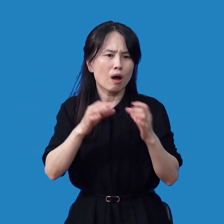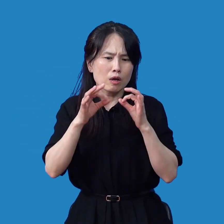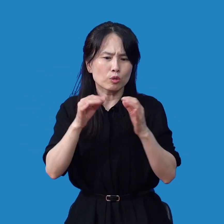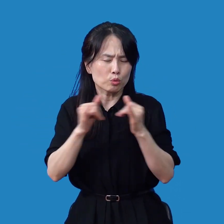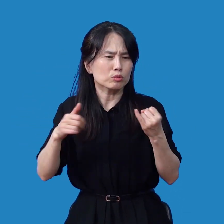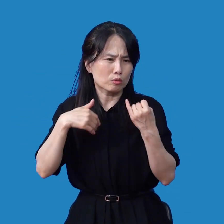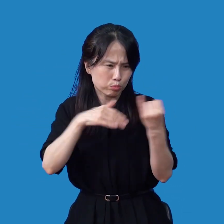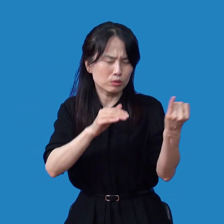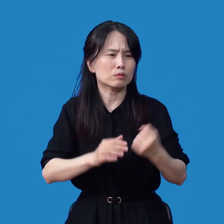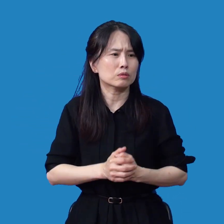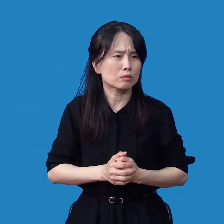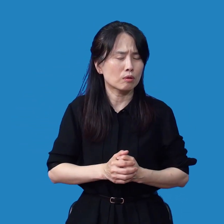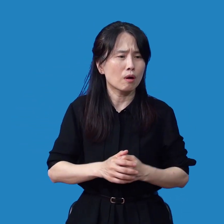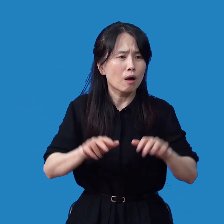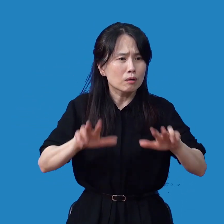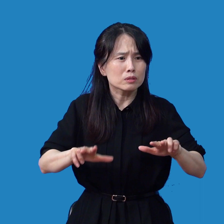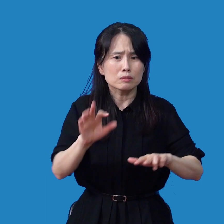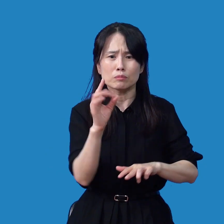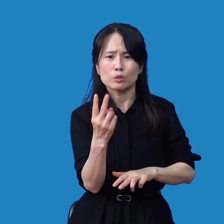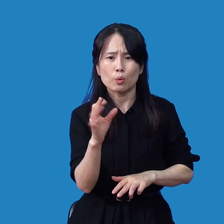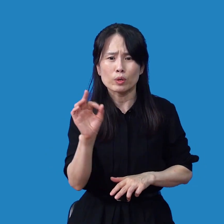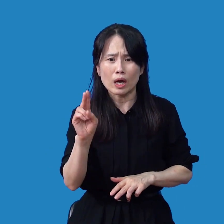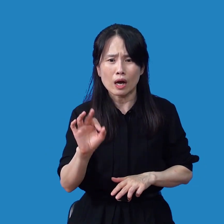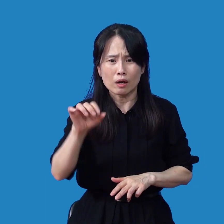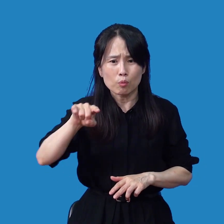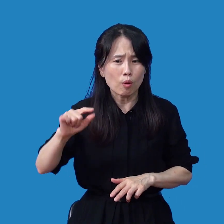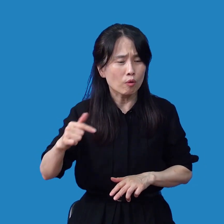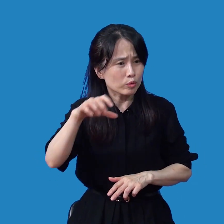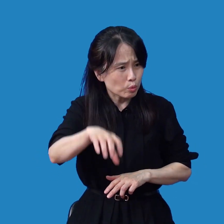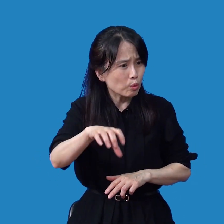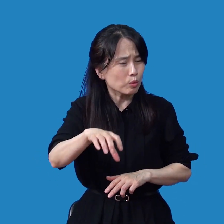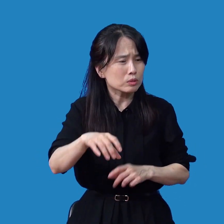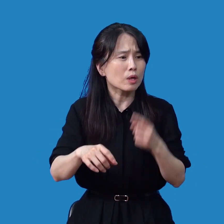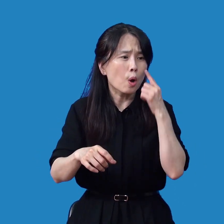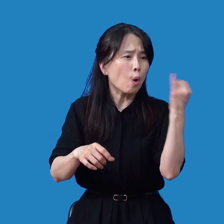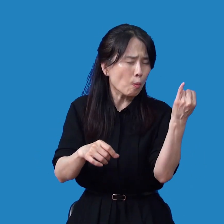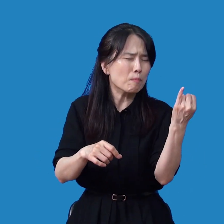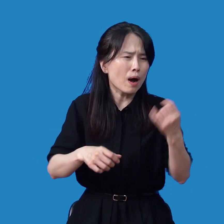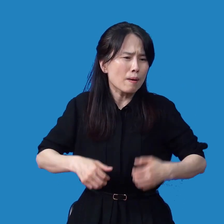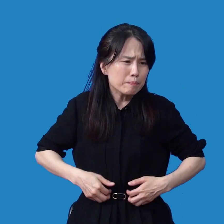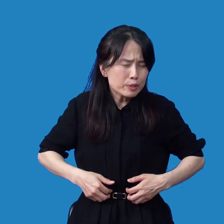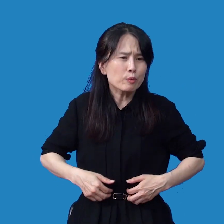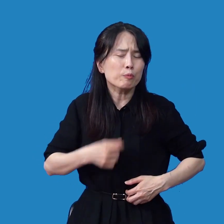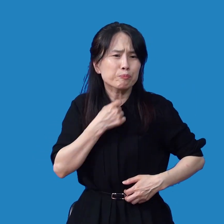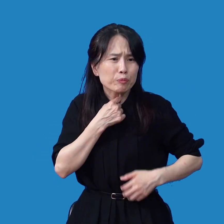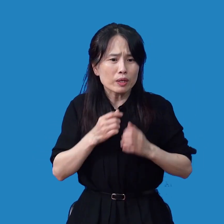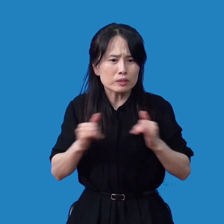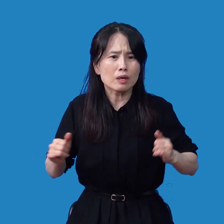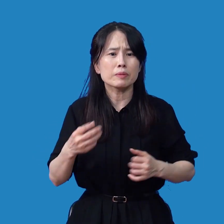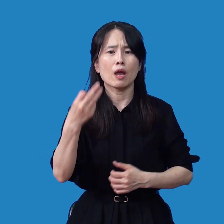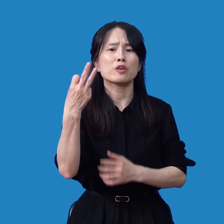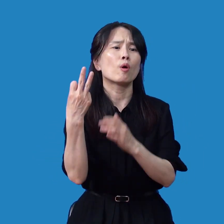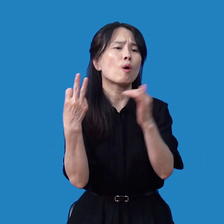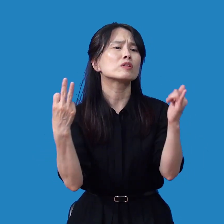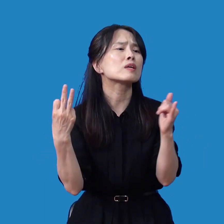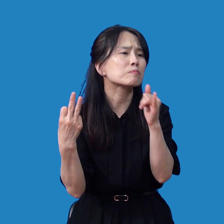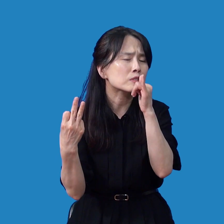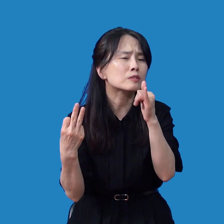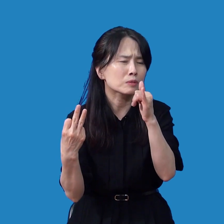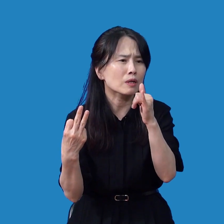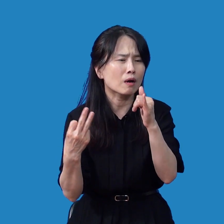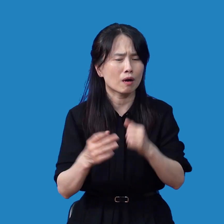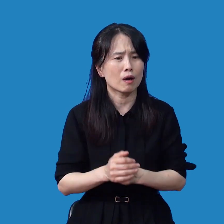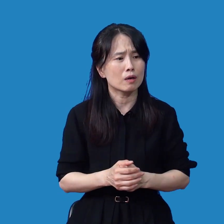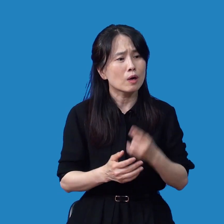지붕 밑에 엄마를 필요로 하는 사람들이 13명이나 있어요. 엄마는 평생 다른 사람들에게